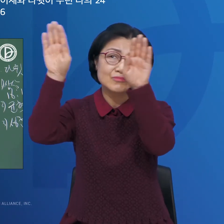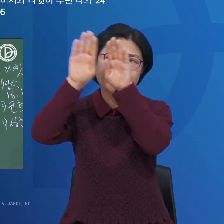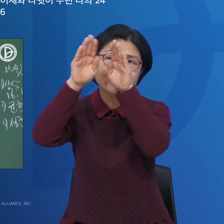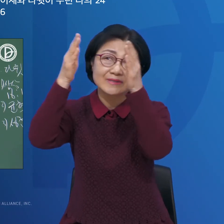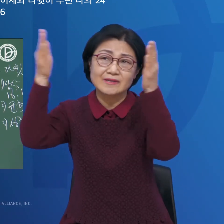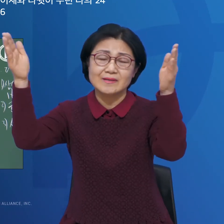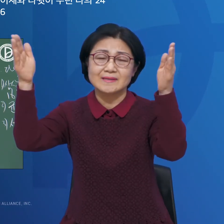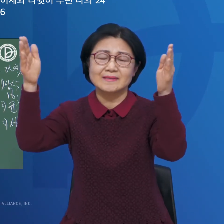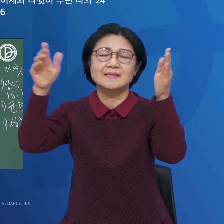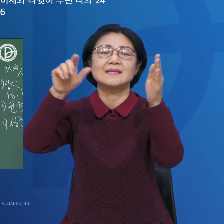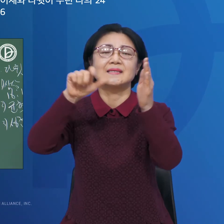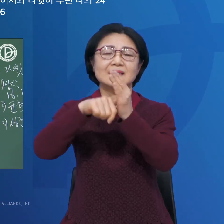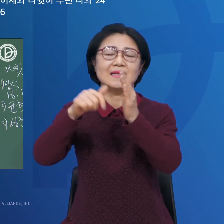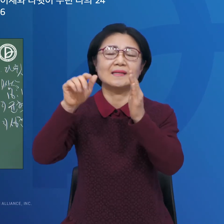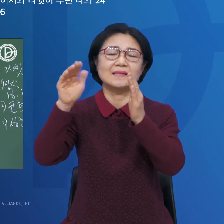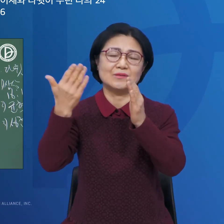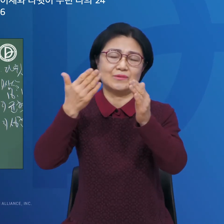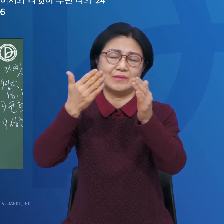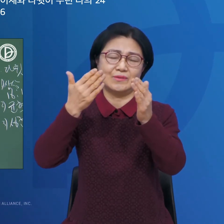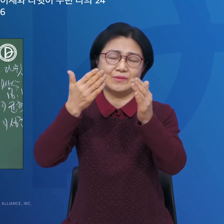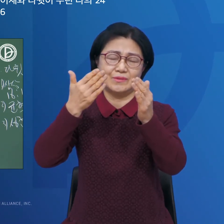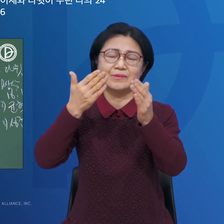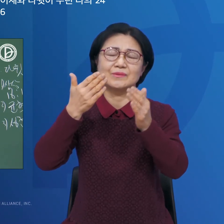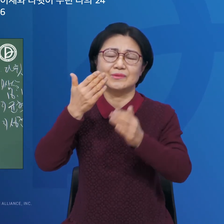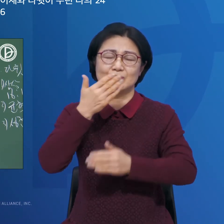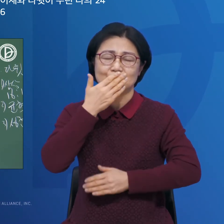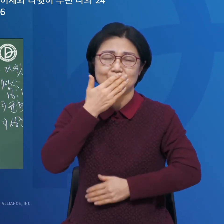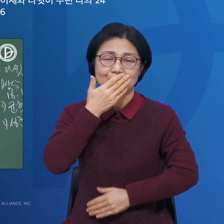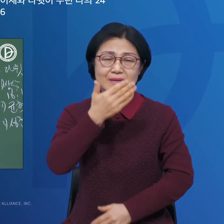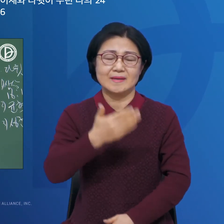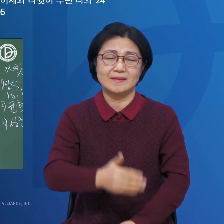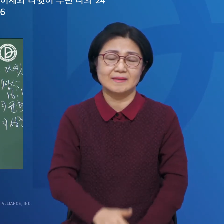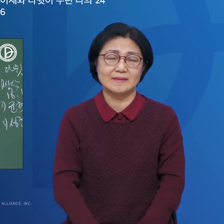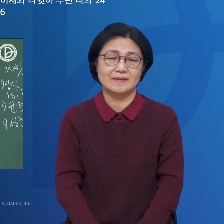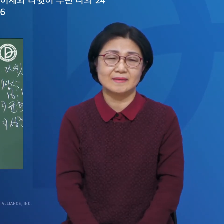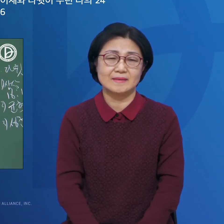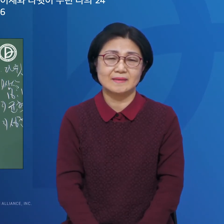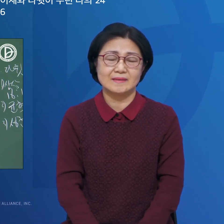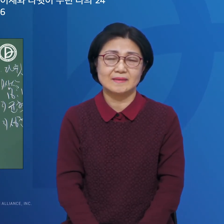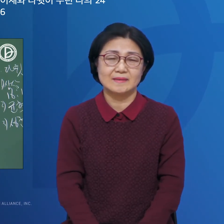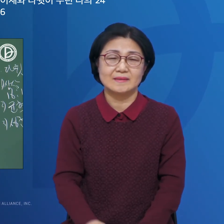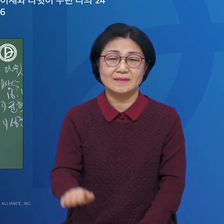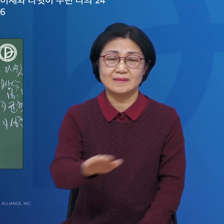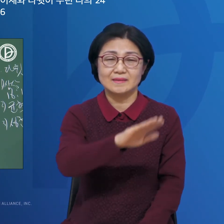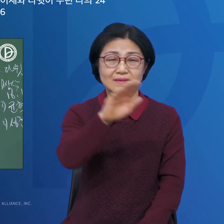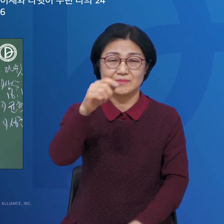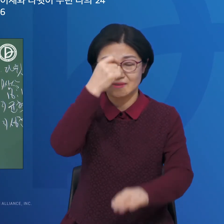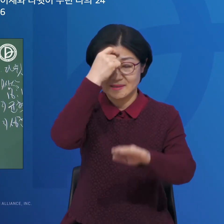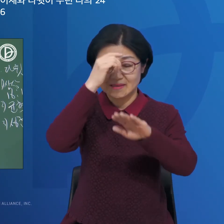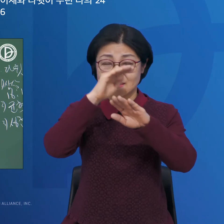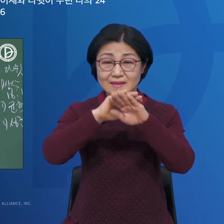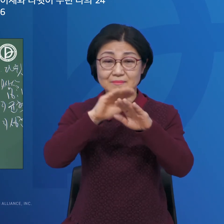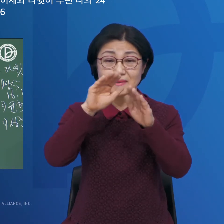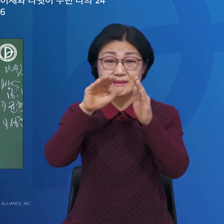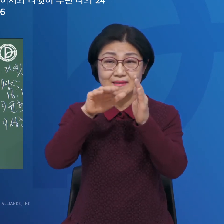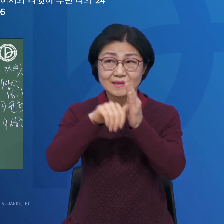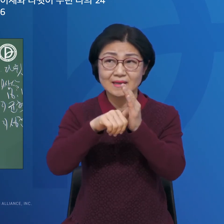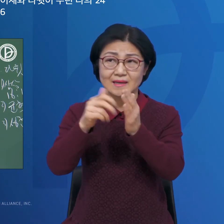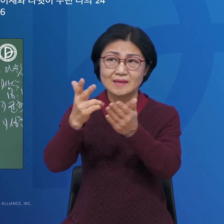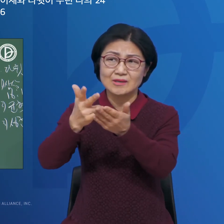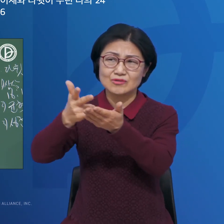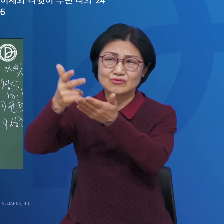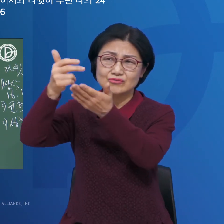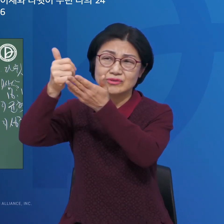될 겁니다. Today will be the day where the gates of heavens will open wide. 오늘 여러분이 예배하는 동안에 주의 사자들이